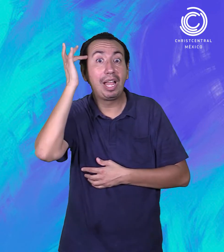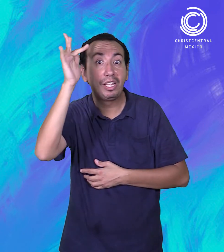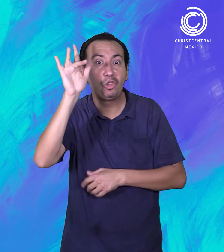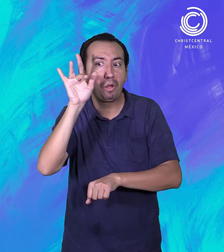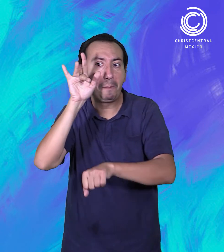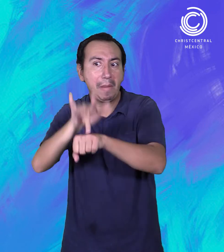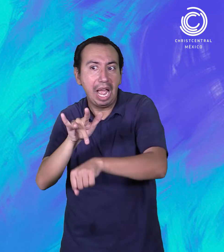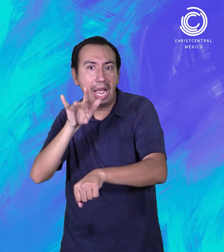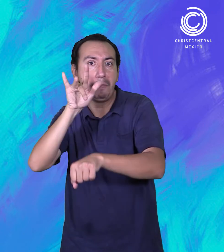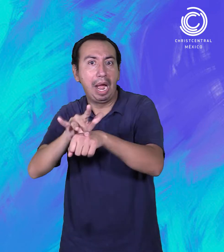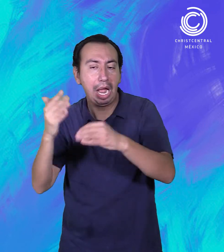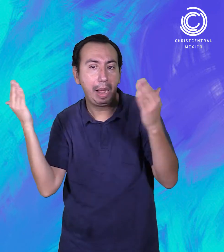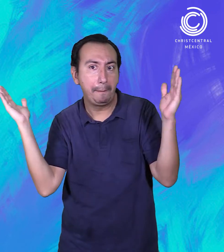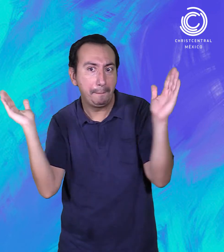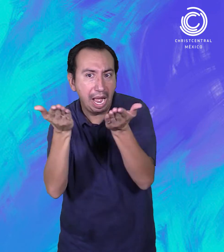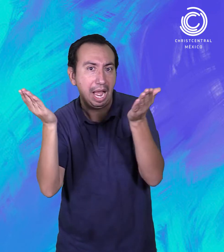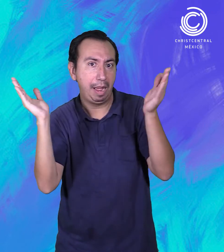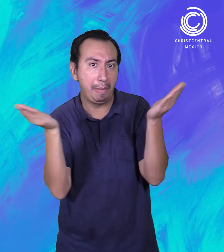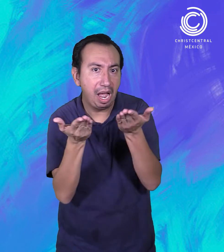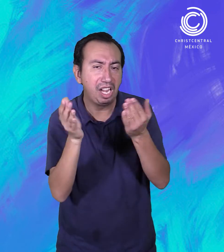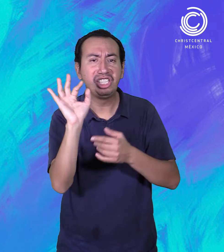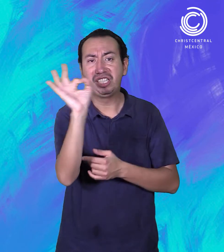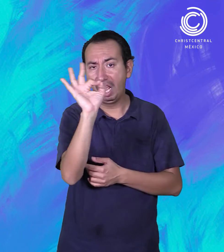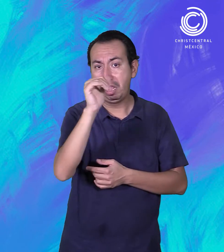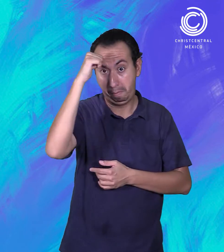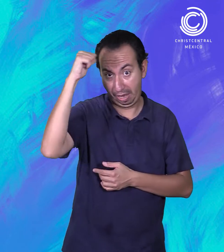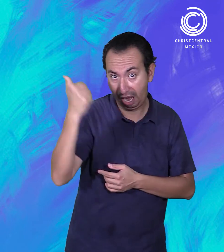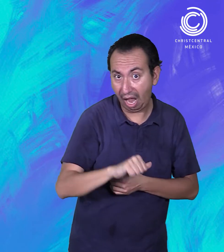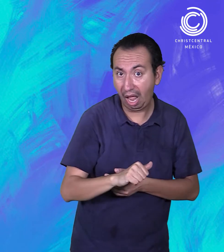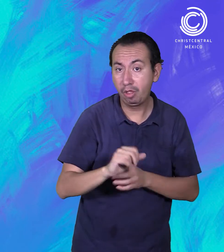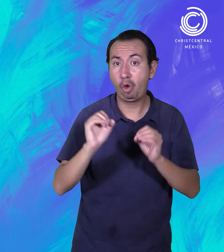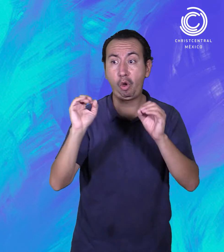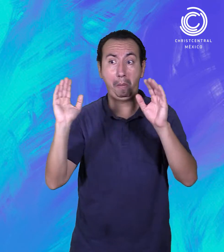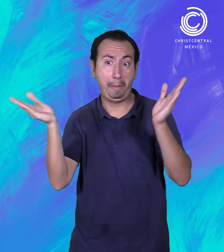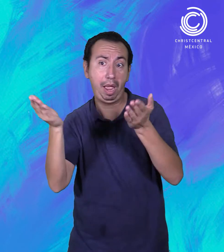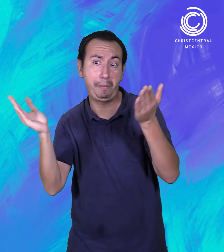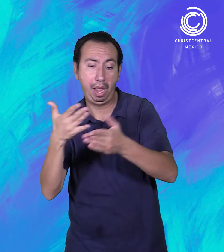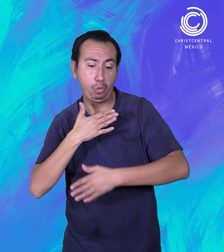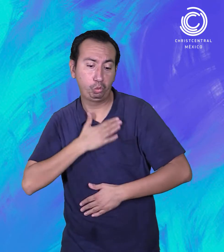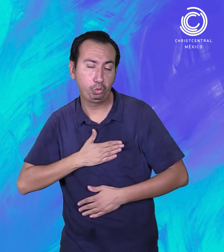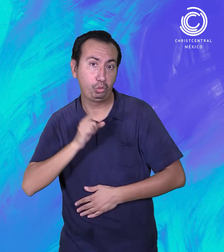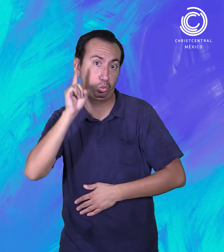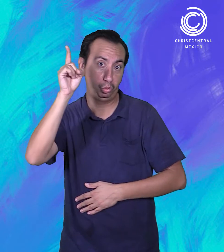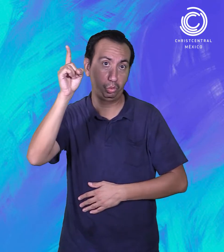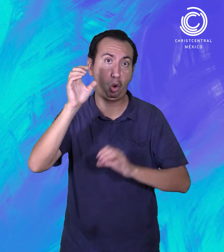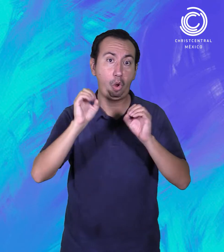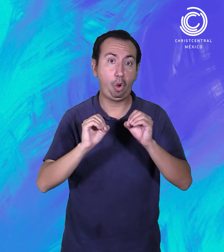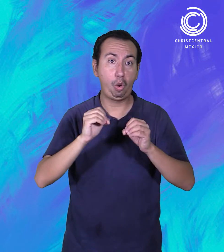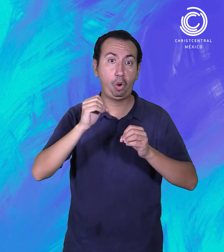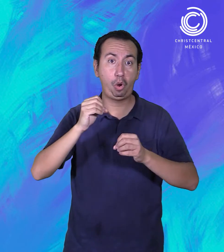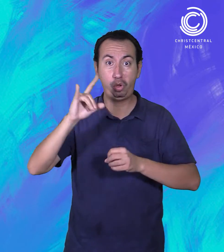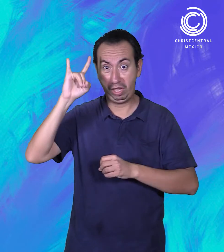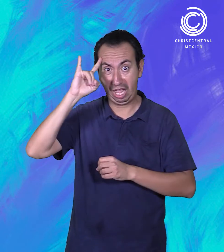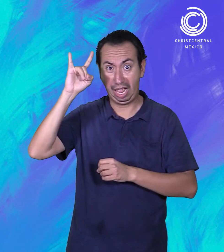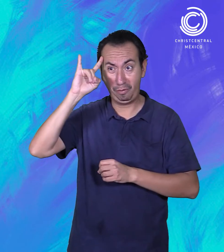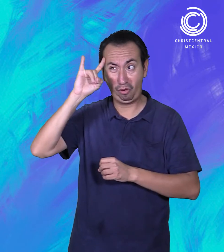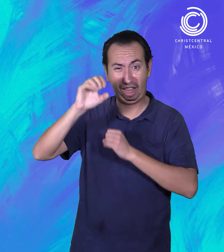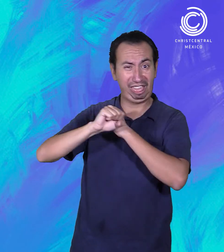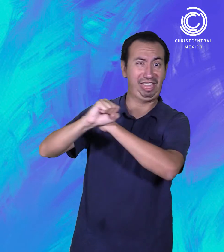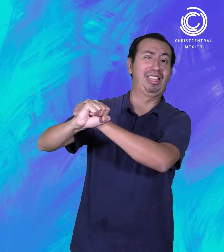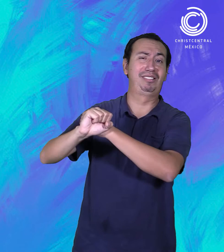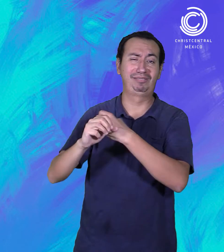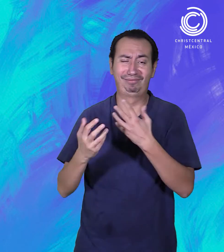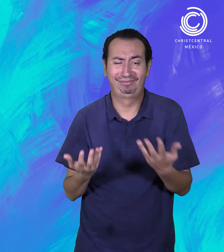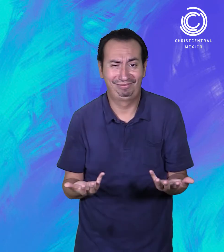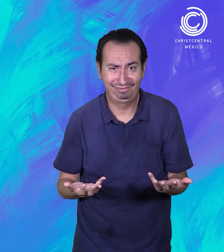está convenciendo, tal vez de pecado, tal vez de la justicia de Cristo, o tal vez del juicio de Satanás, y